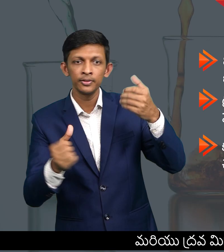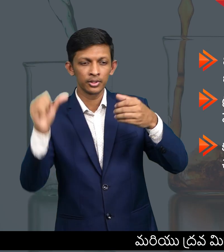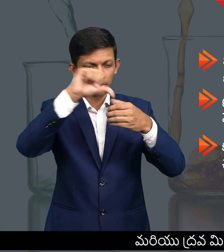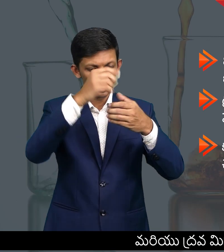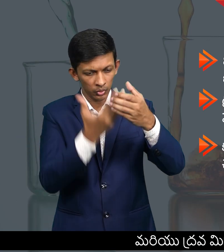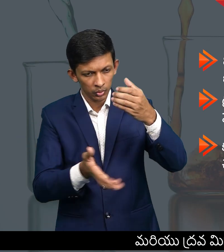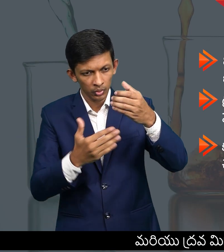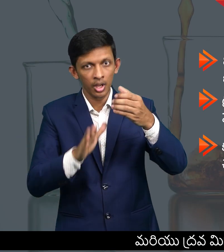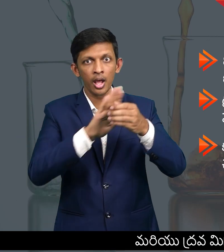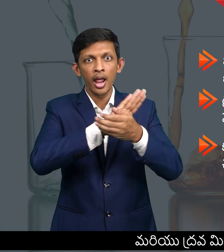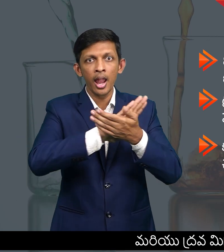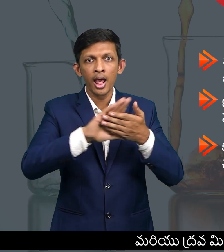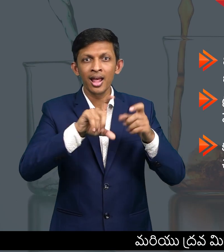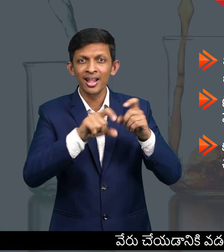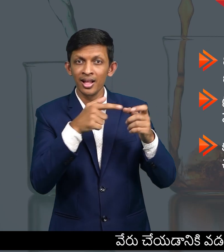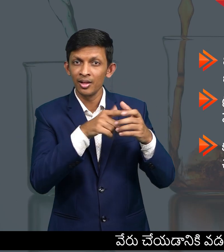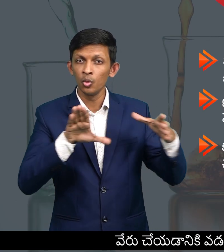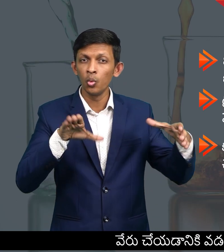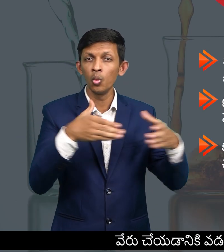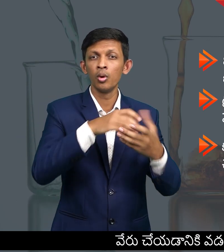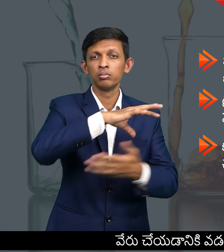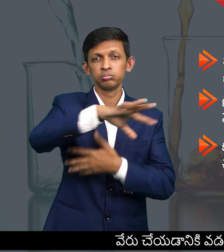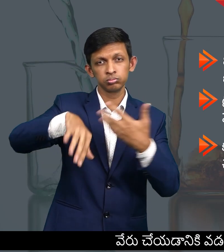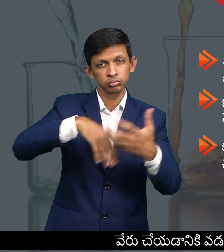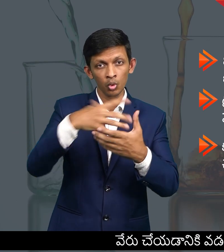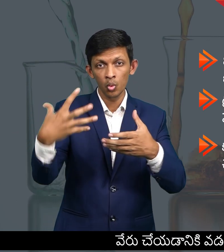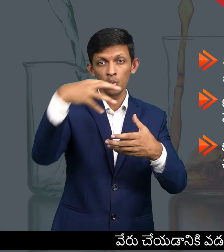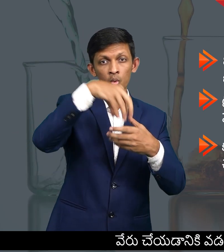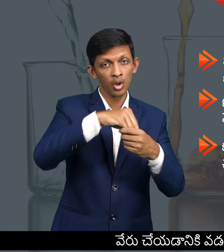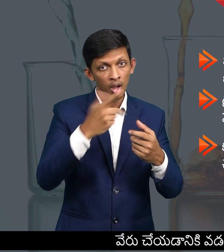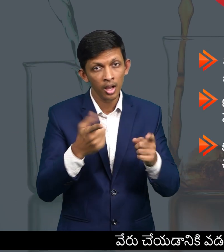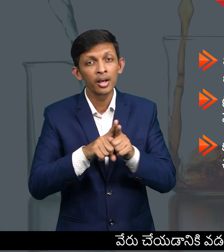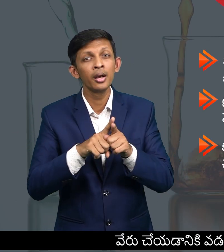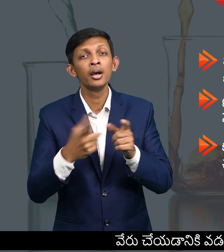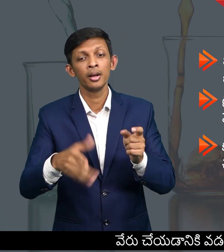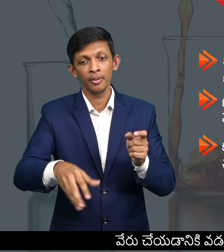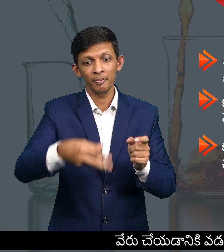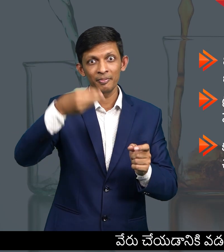యొక్క భాగాలను వేరు చేయడానికి వడపోతను ఉపయోగించవచ్చు.